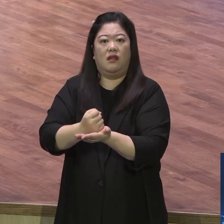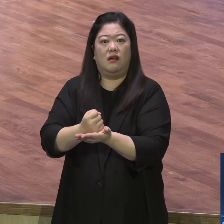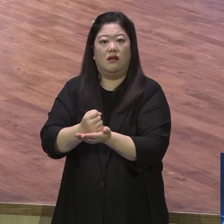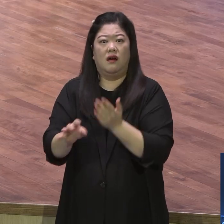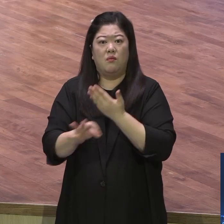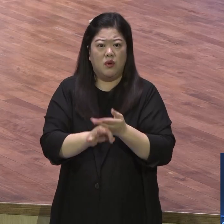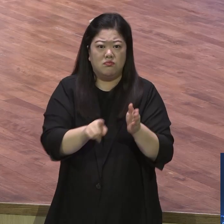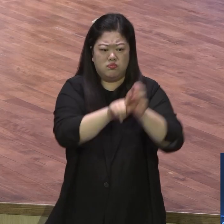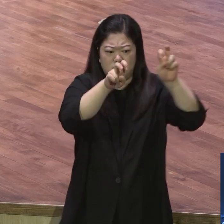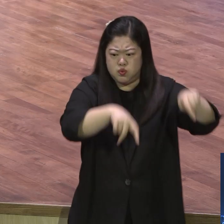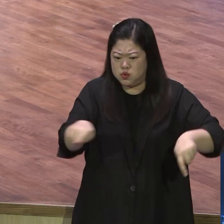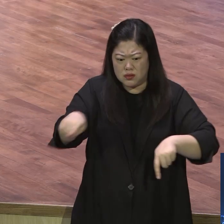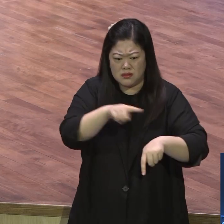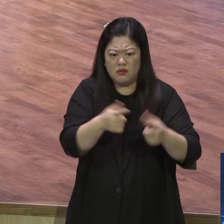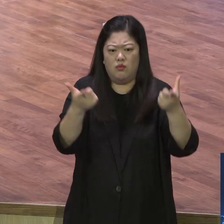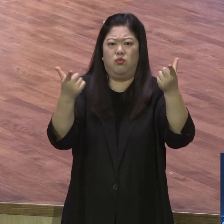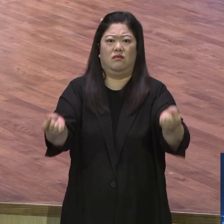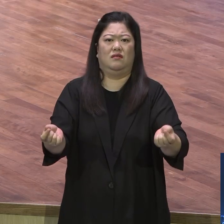그러면 안 돼요